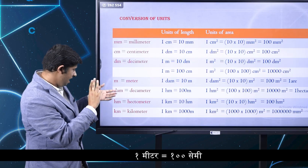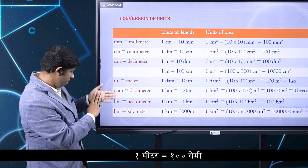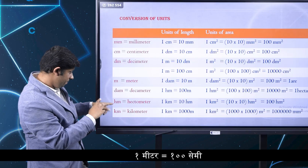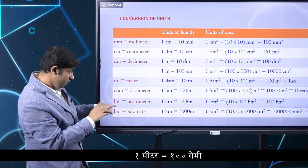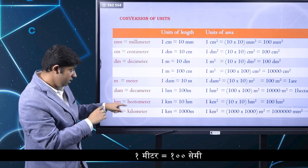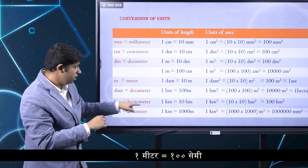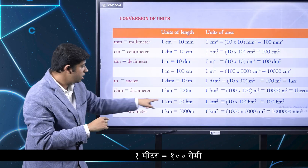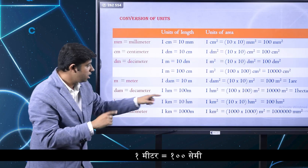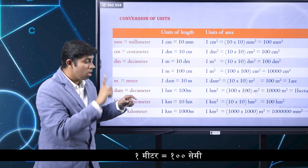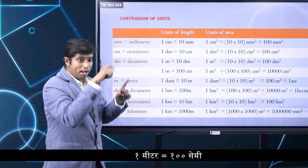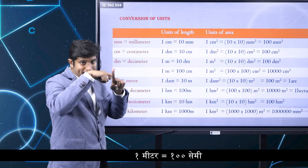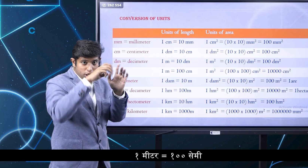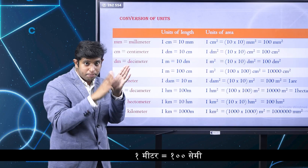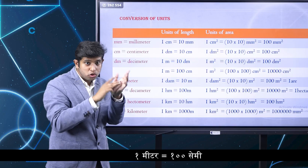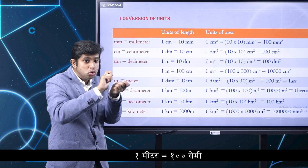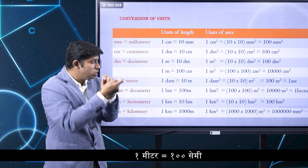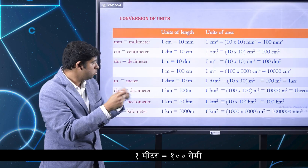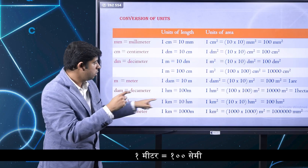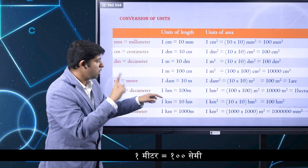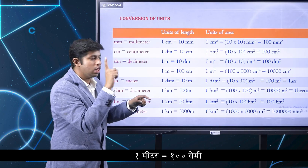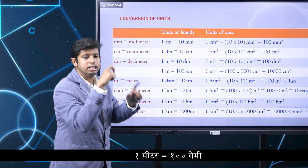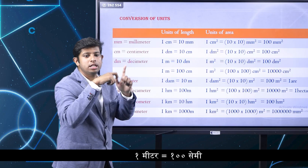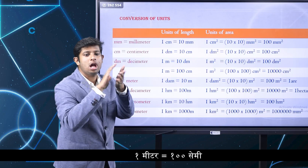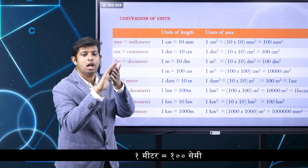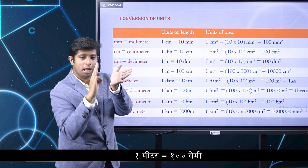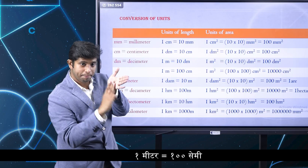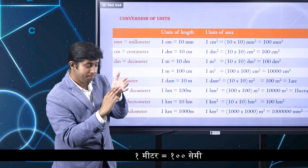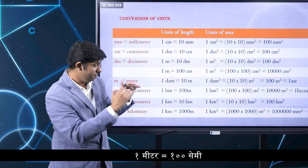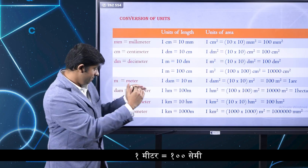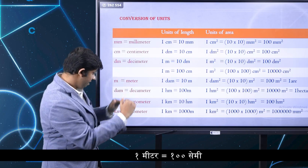1 मीटर 100 सेमी, 1 मीटर 100 सेमी,